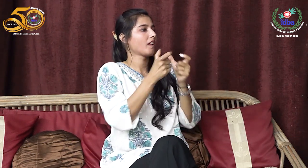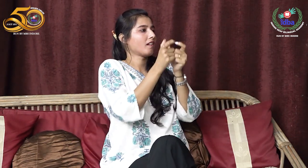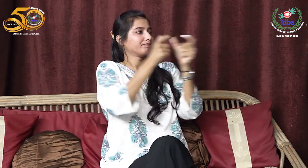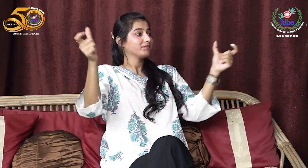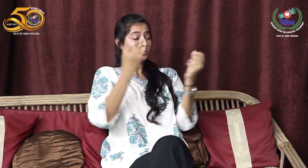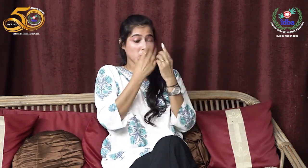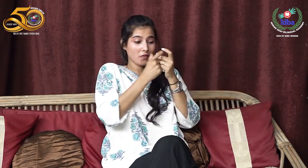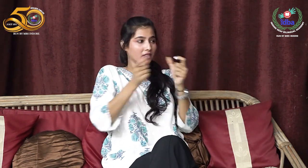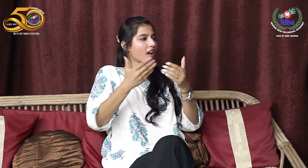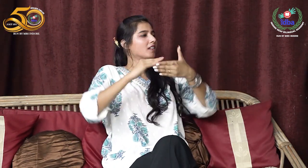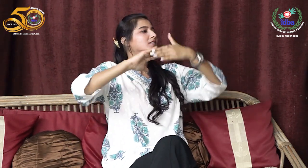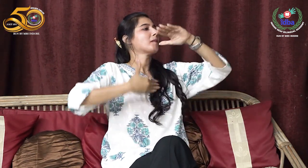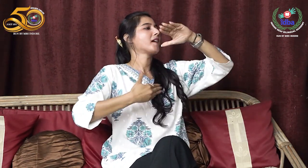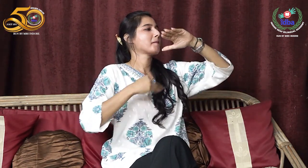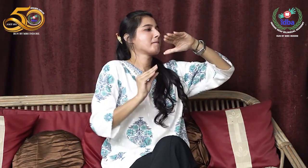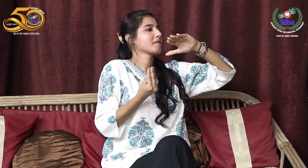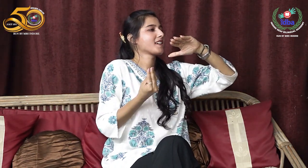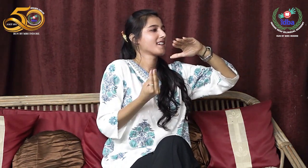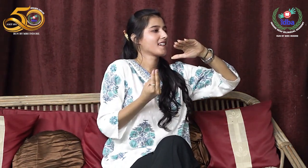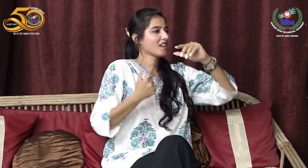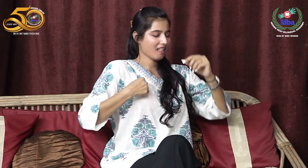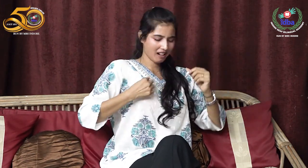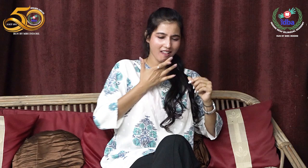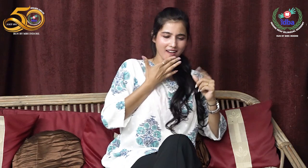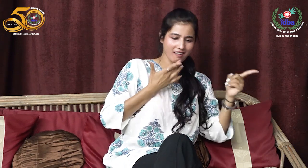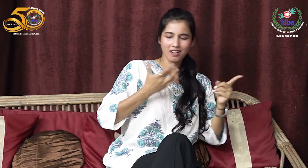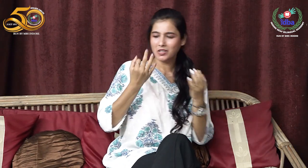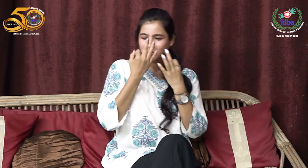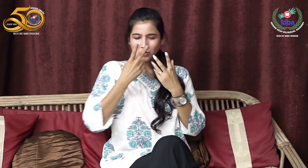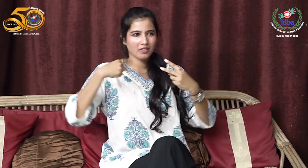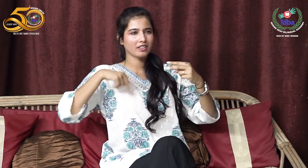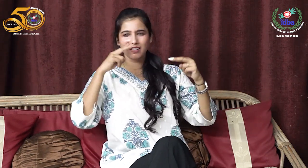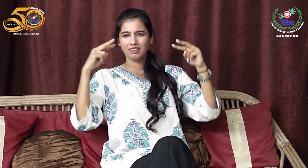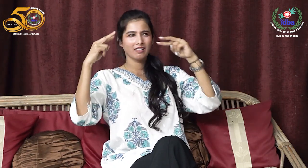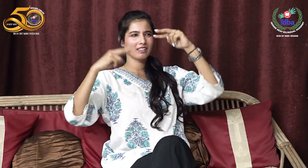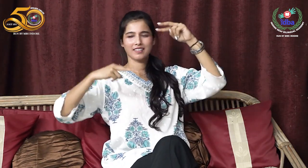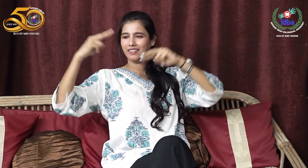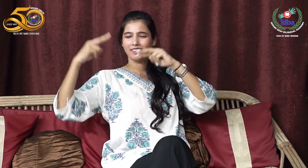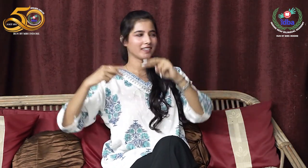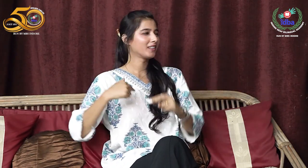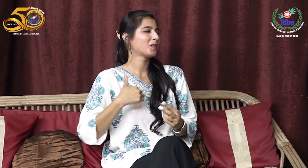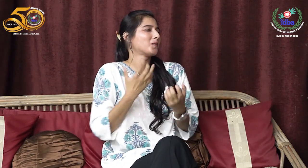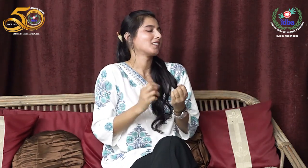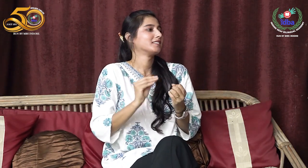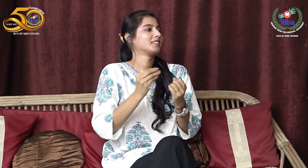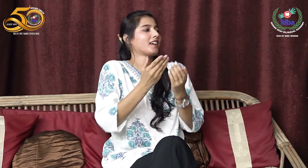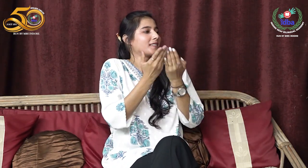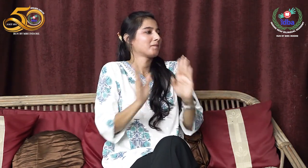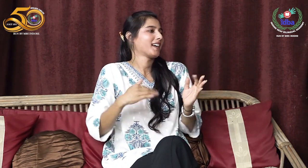आई वांटेड कि मैं जो है अकेले जो है रहूँ, मेरा सेपरेट वे हो, मेरे कपड़े या कोई भी चीज़ हो, तो मुझे स्टार्टिंग में